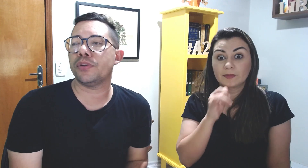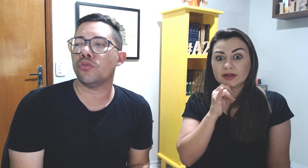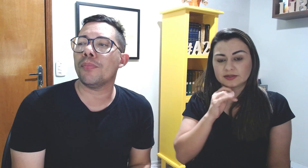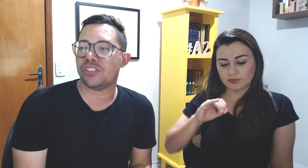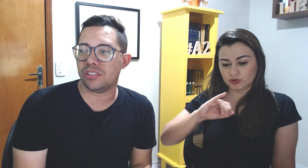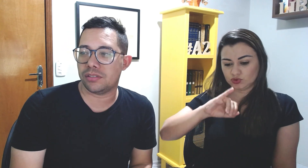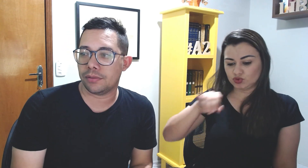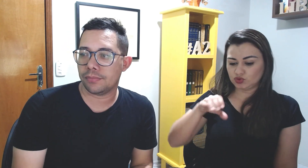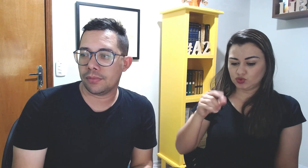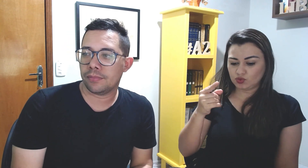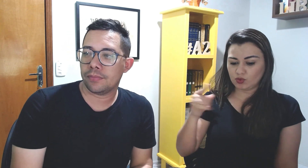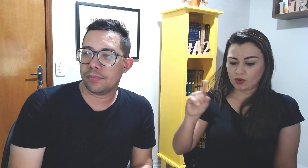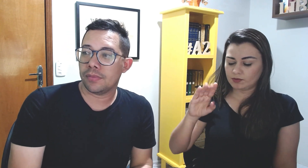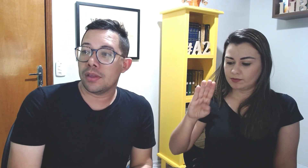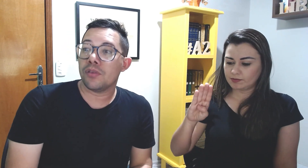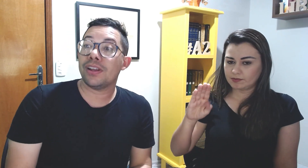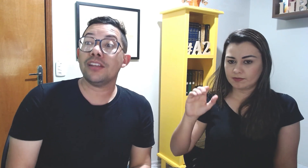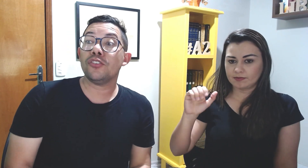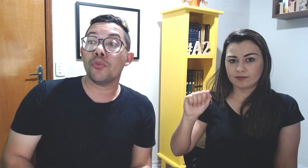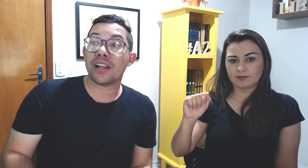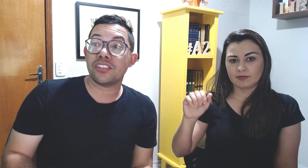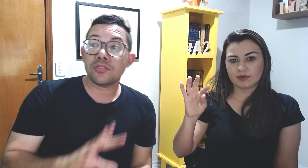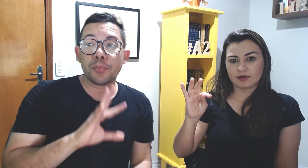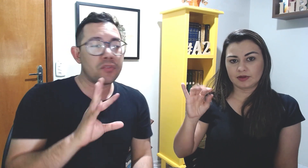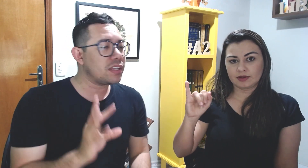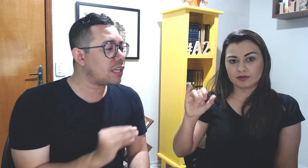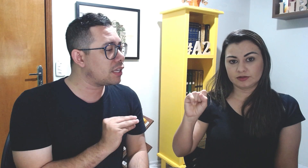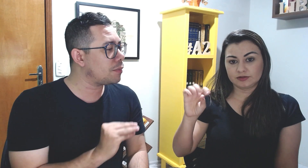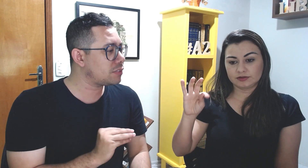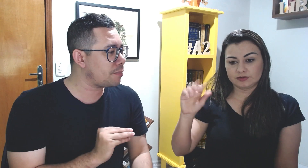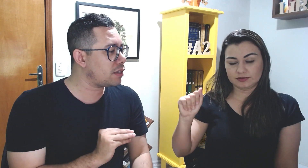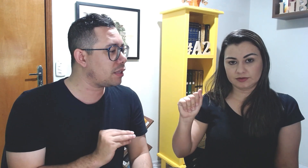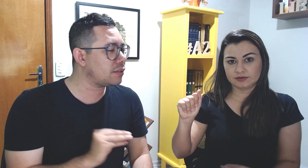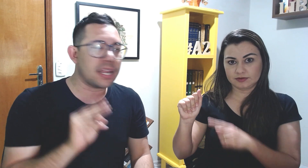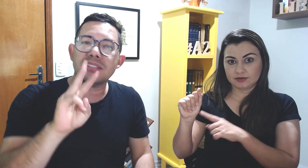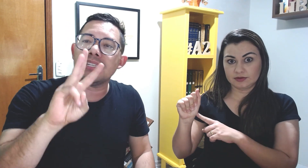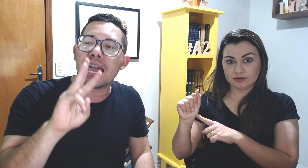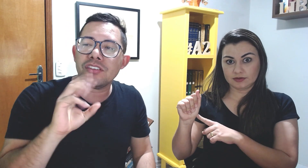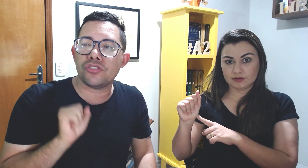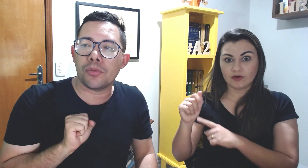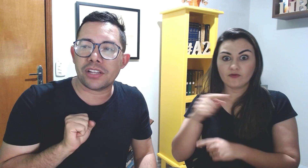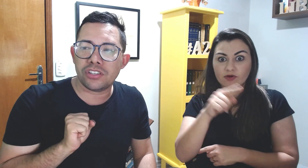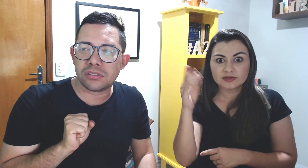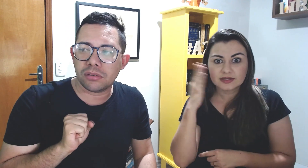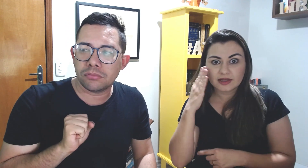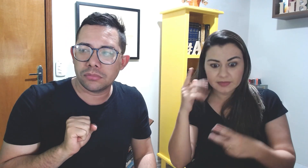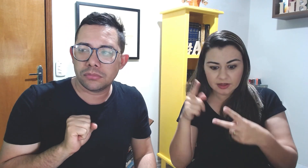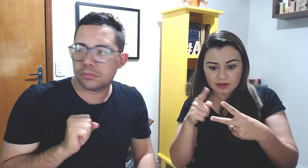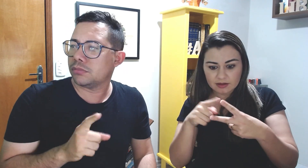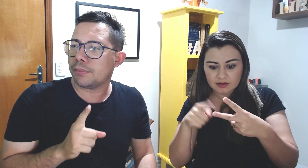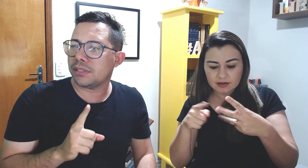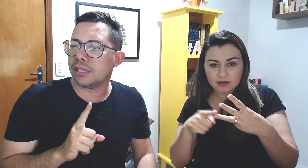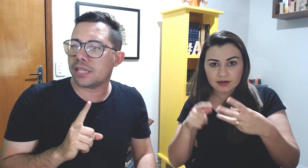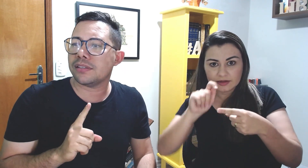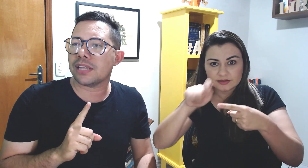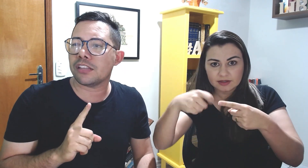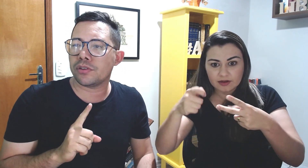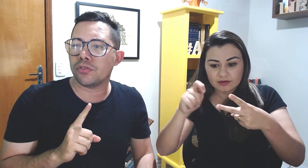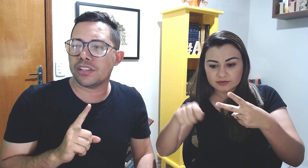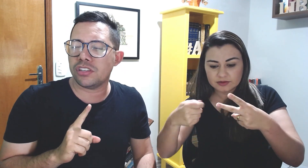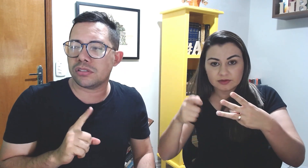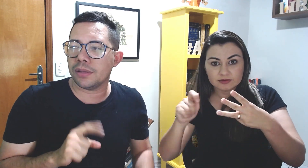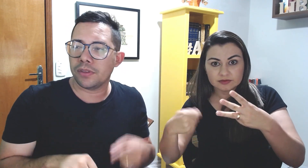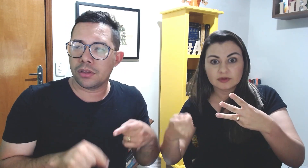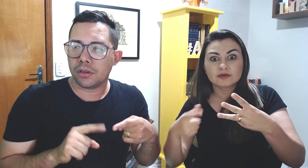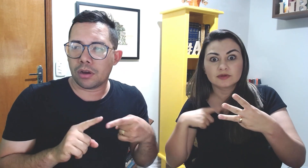Falou sobre João Batista. Falando em João Batista, vou aproveitar aqui. Não sabia que tem 3 sinais de João Batista? Sabia que tem 3 sinais para